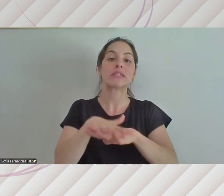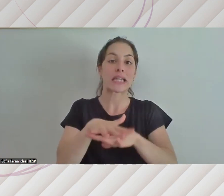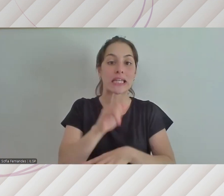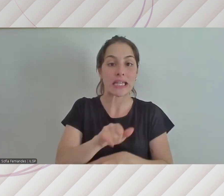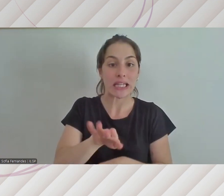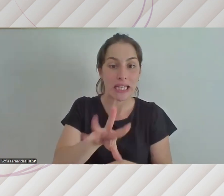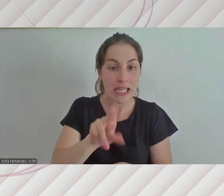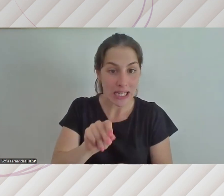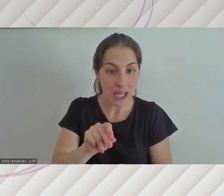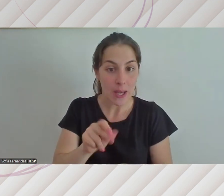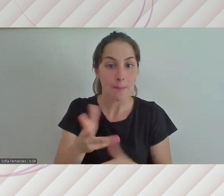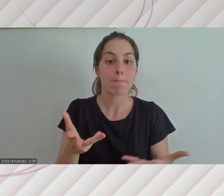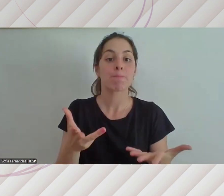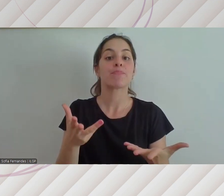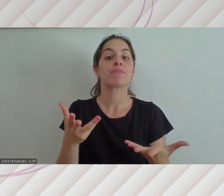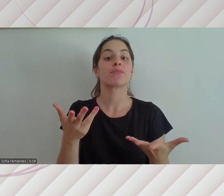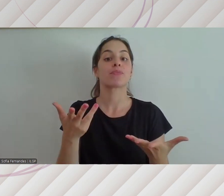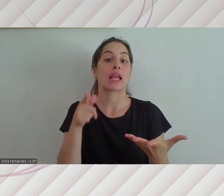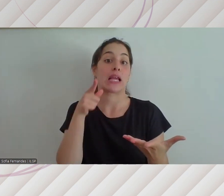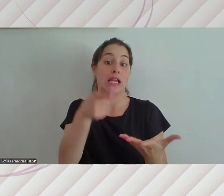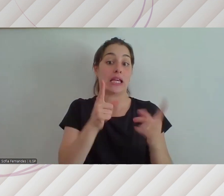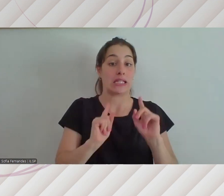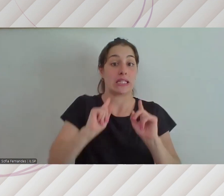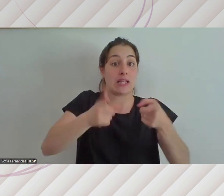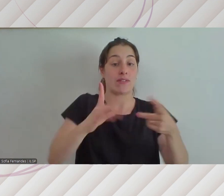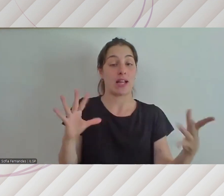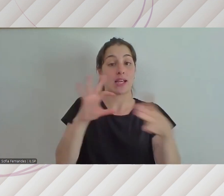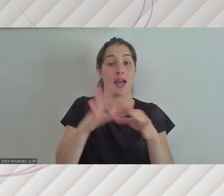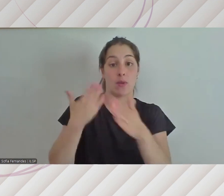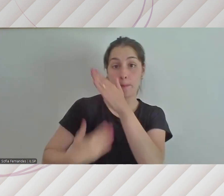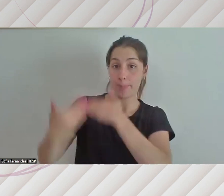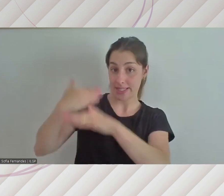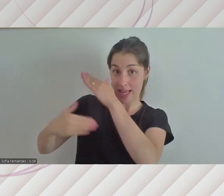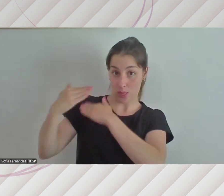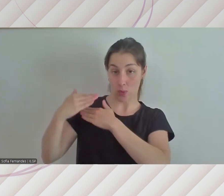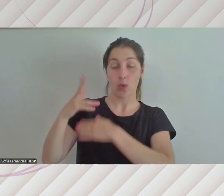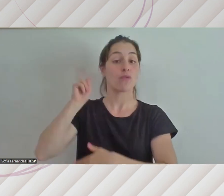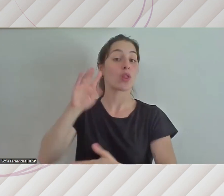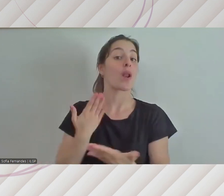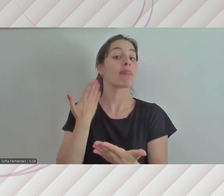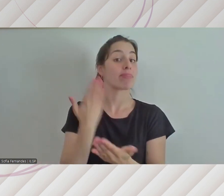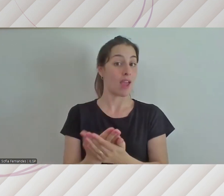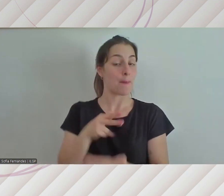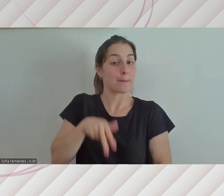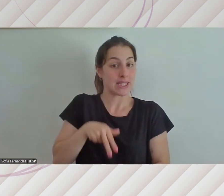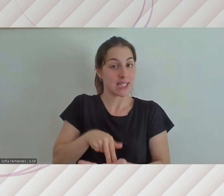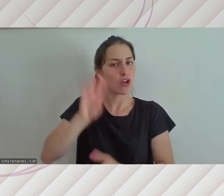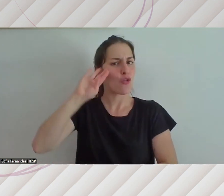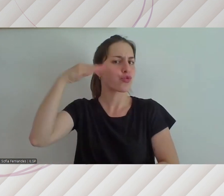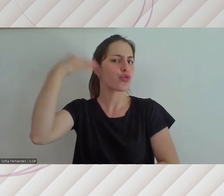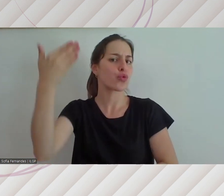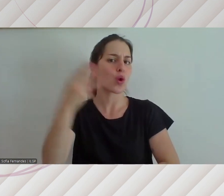uma iniciativa que honra o passado, valoriza o presente e o futuro da administração